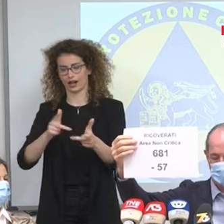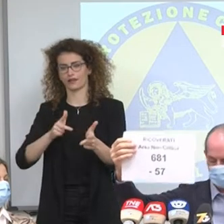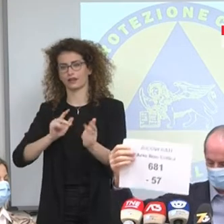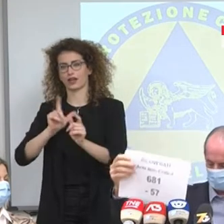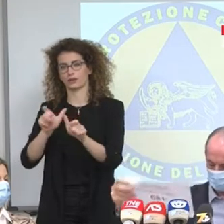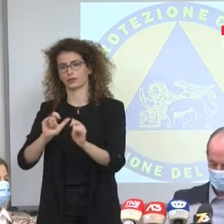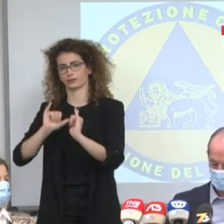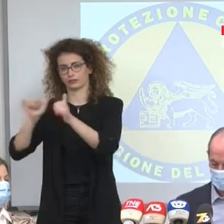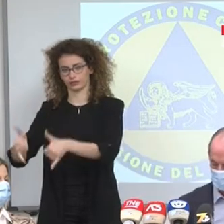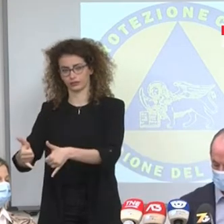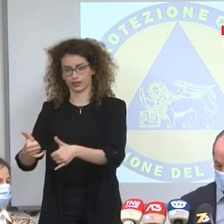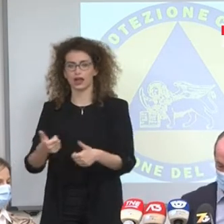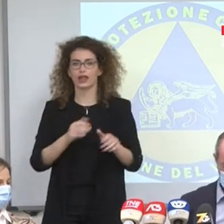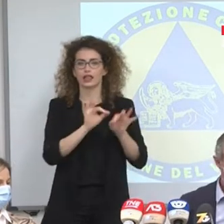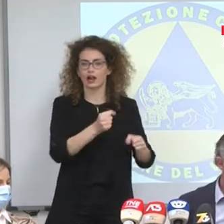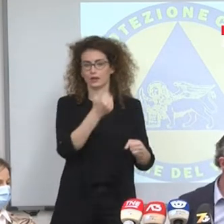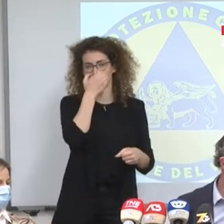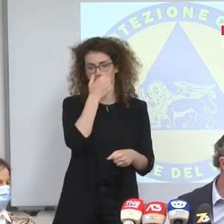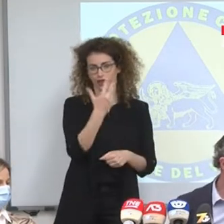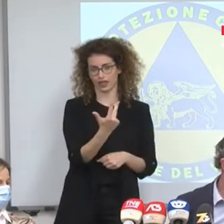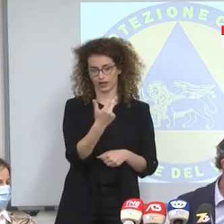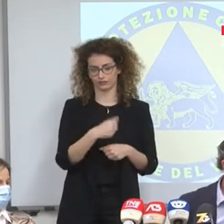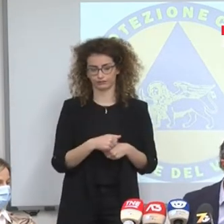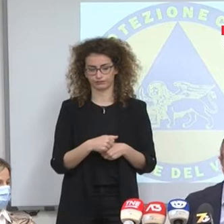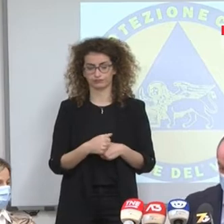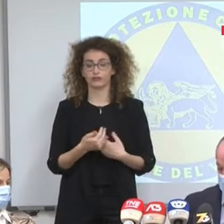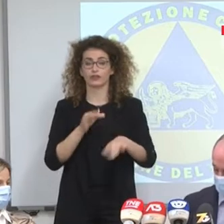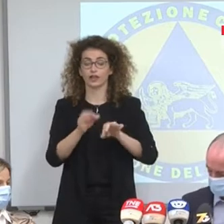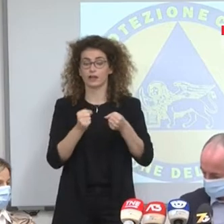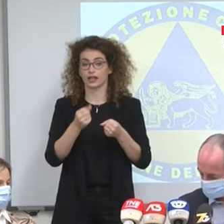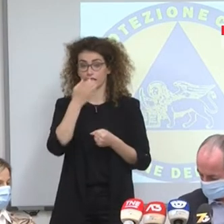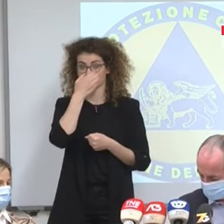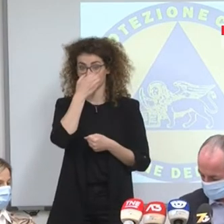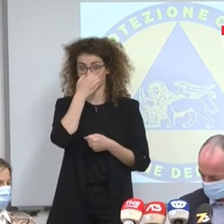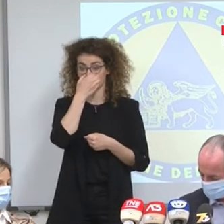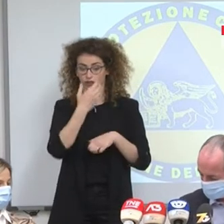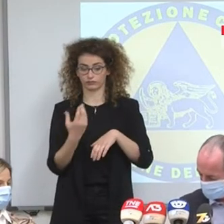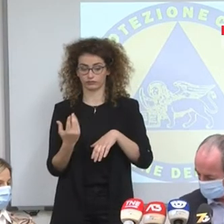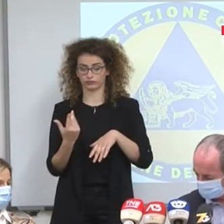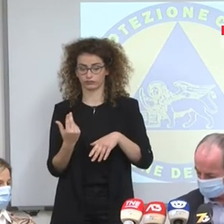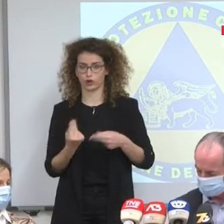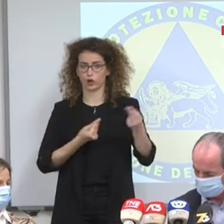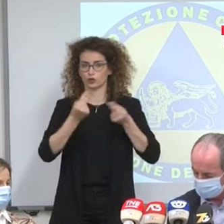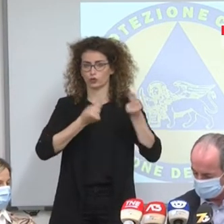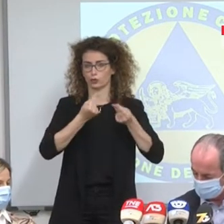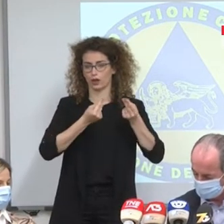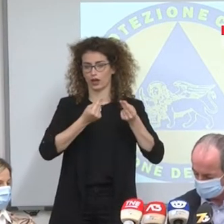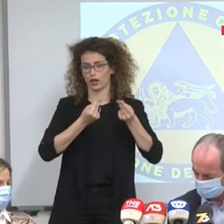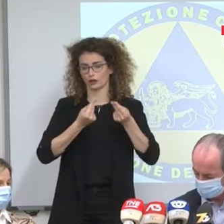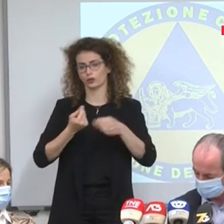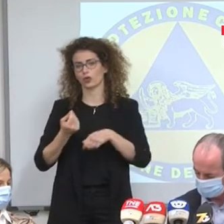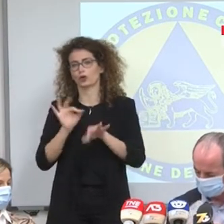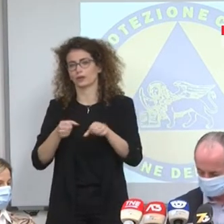terapia intensiva. Le terapie intensive, peraltro, sommate le terapie intensive